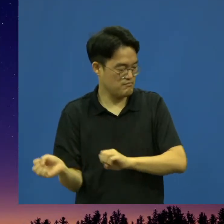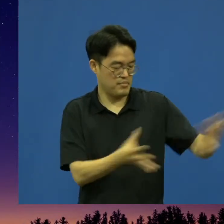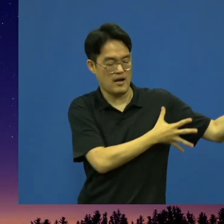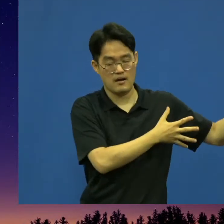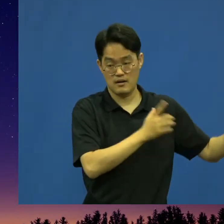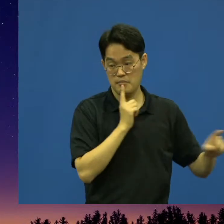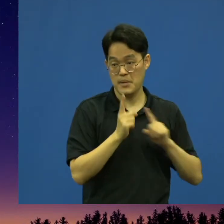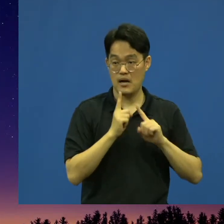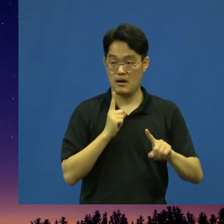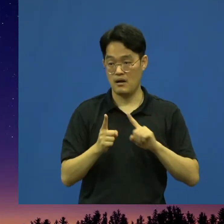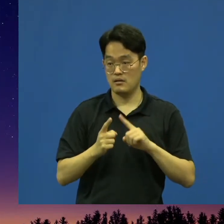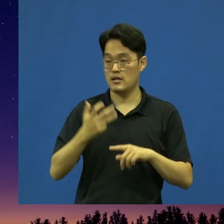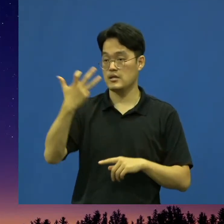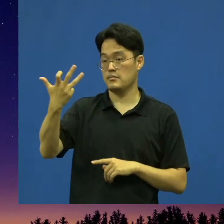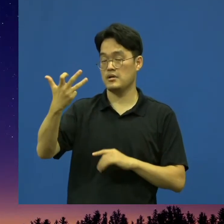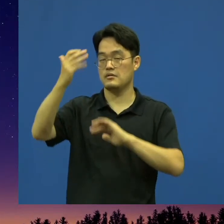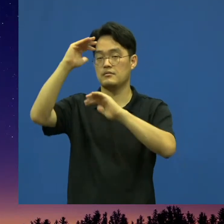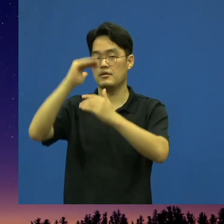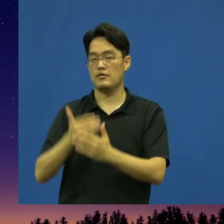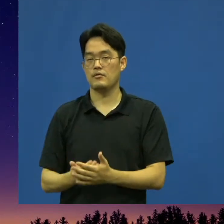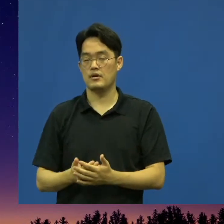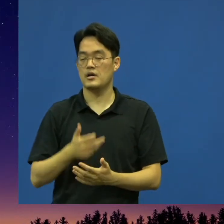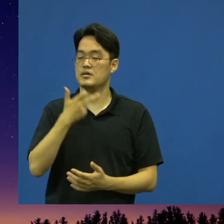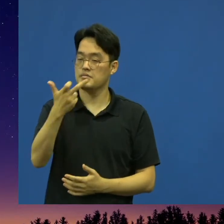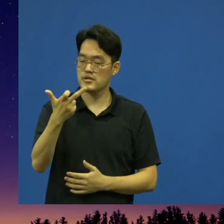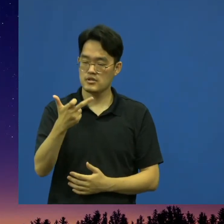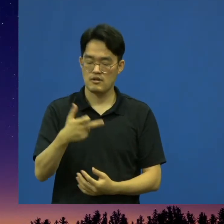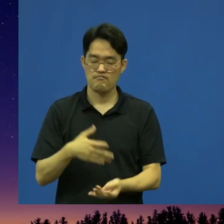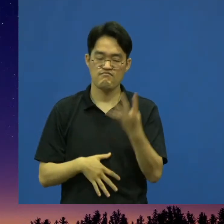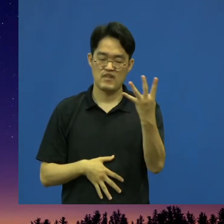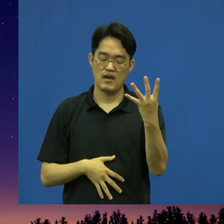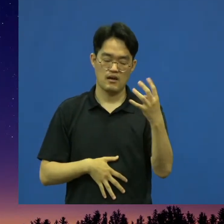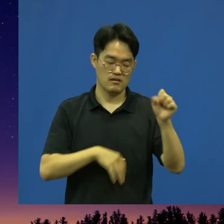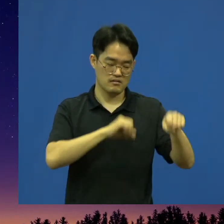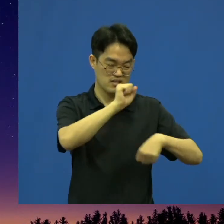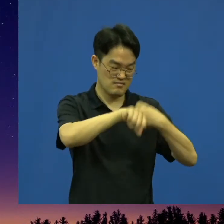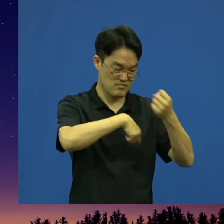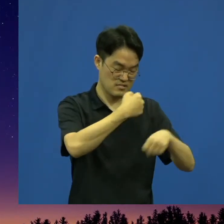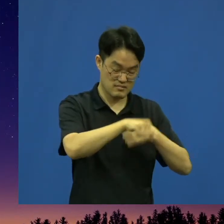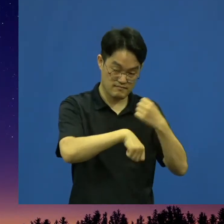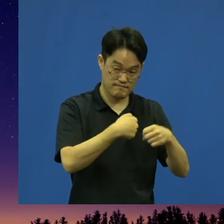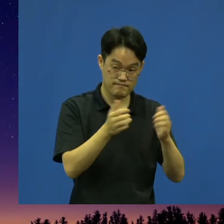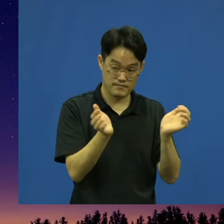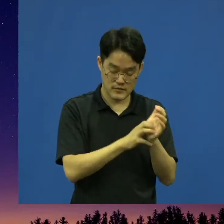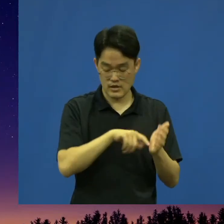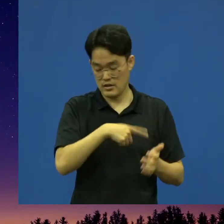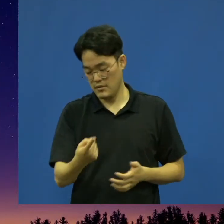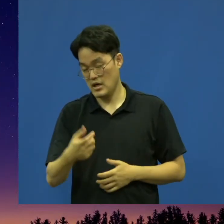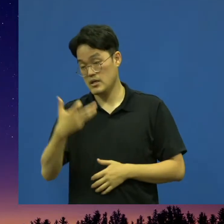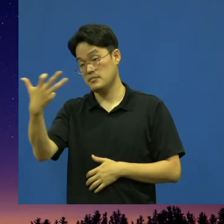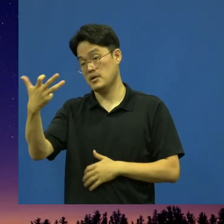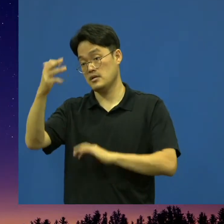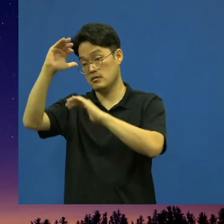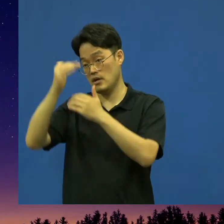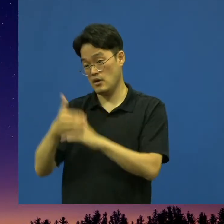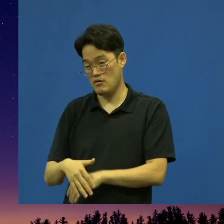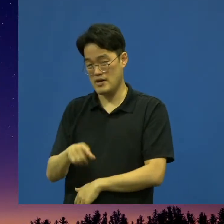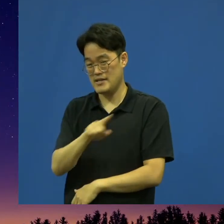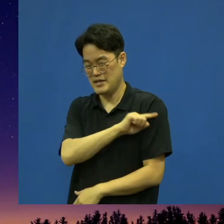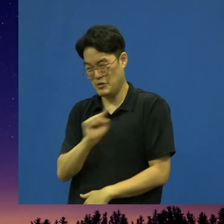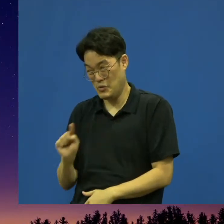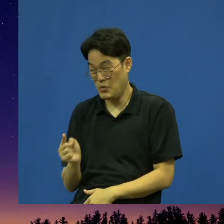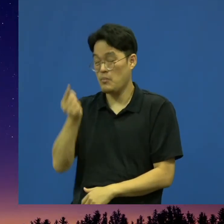18절에 17절에서 내 짐승에 대한 이야기를 하고 18절에 딱 넘어오면 지극히 높으신